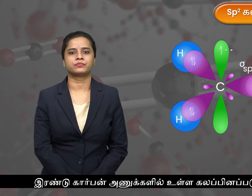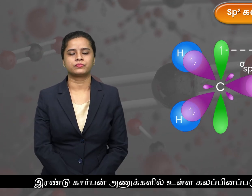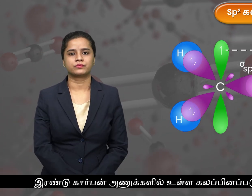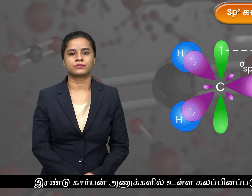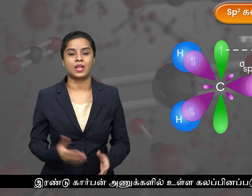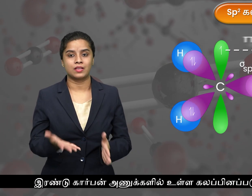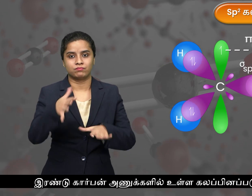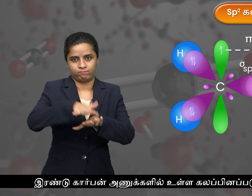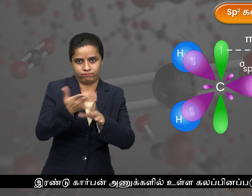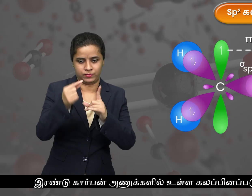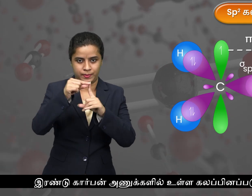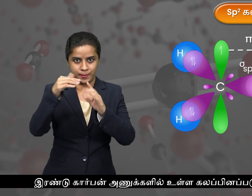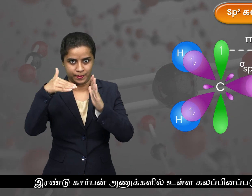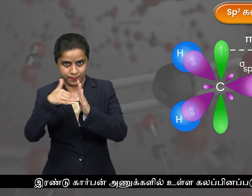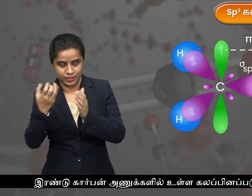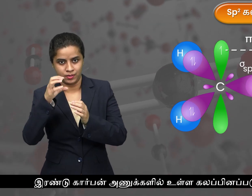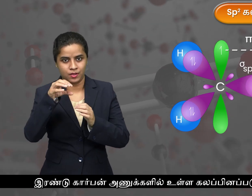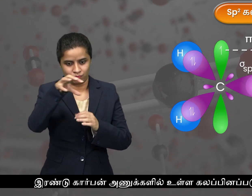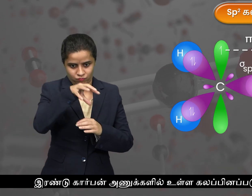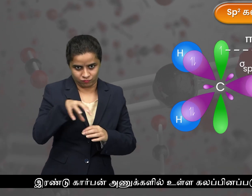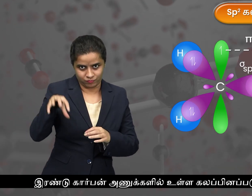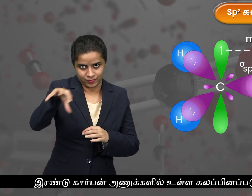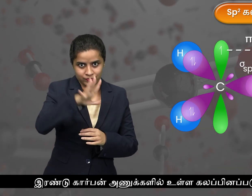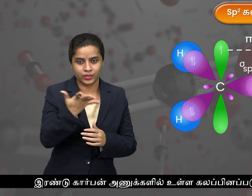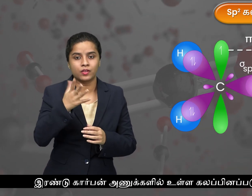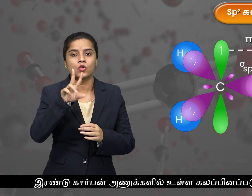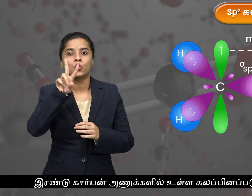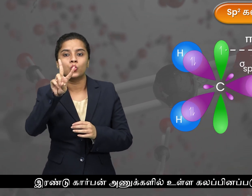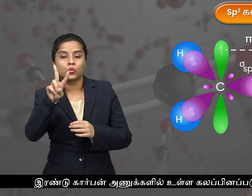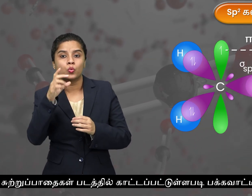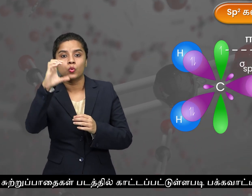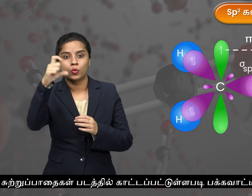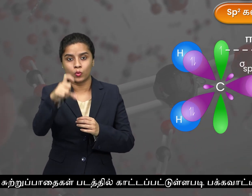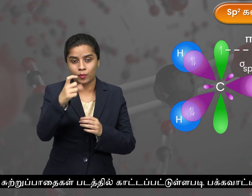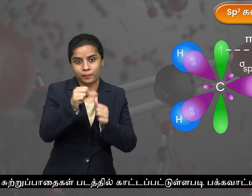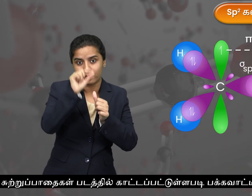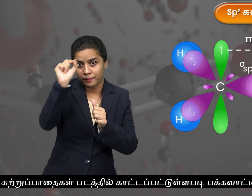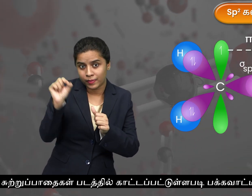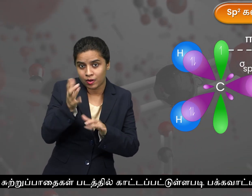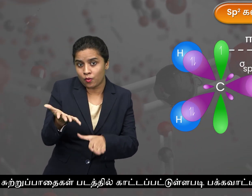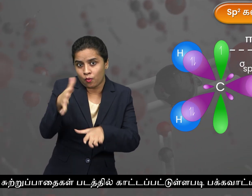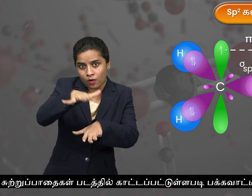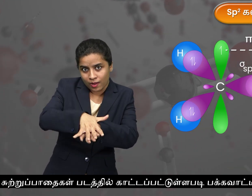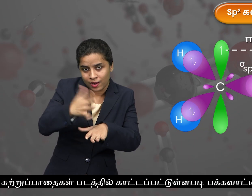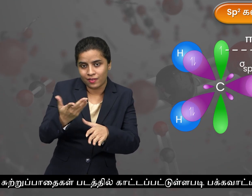இரண்டு கார்பன் அணுக்களில் உள்ள கலப்பினப்படுத்தப்படாத pz சுற்றுப்பாதைகள் படத்தில்